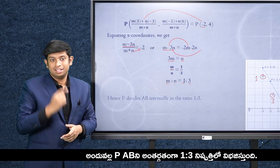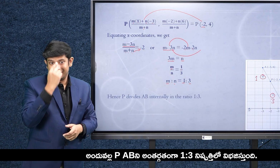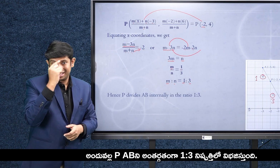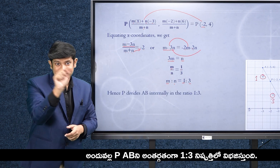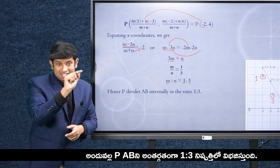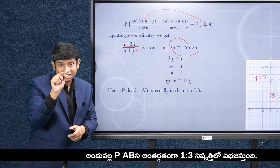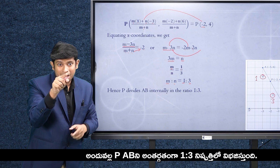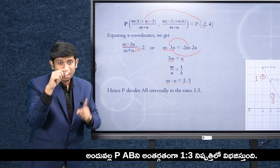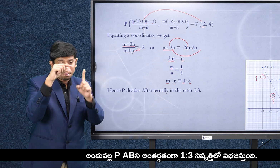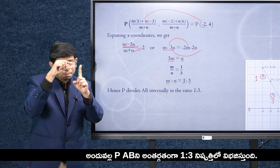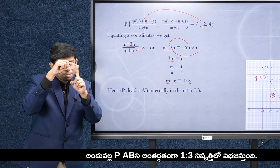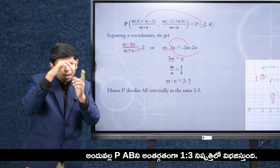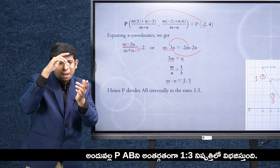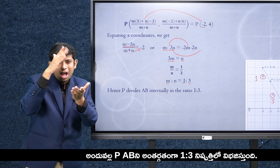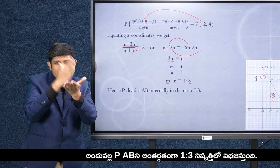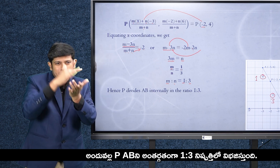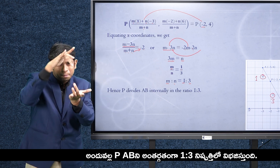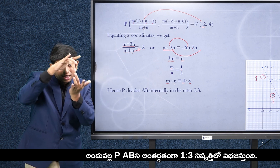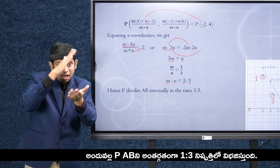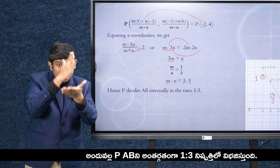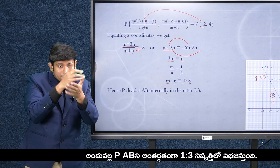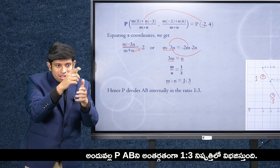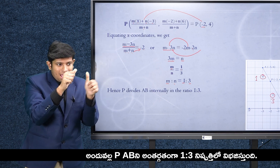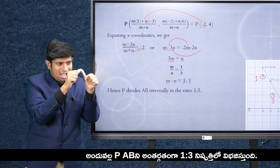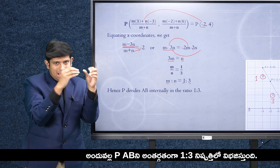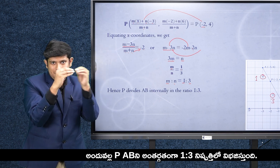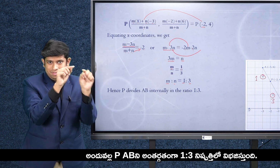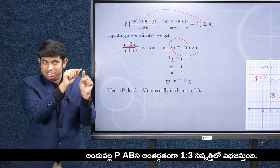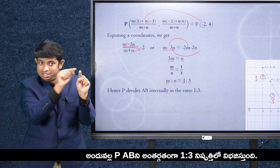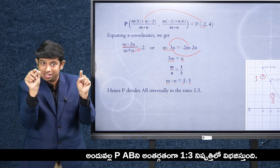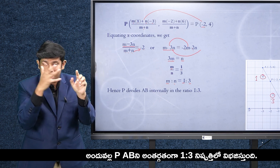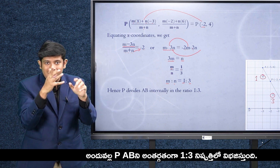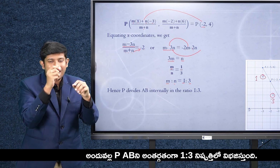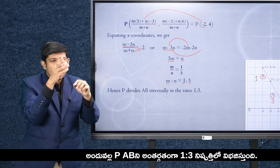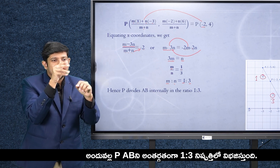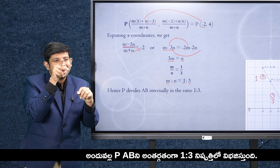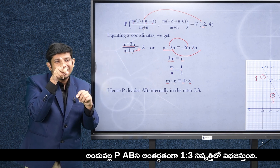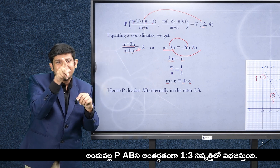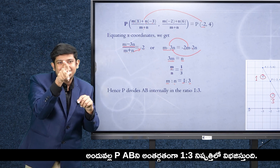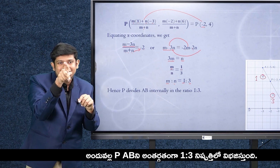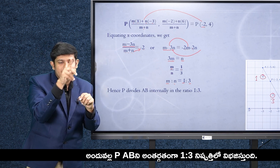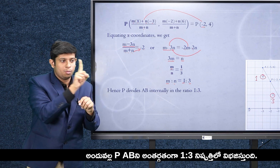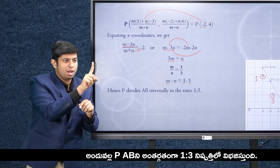అందువల్ల పిఏ బి ని అంతర్గతంగా 1:3 నిష్పత్తిలో